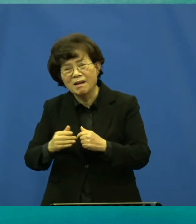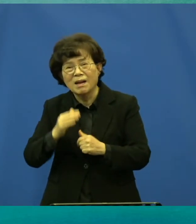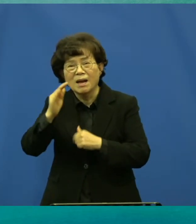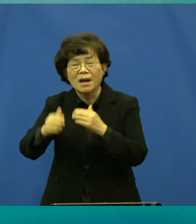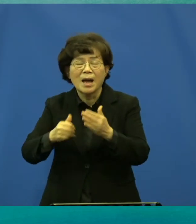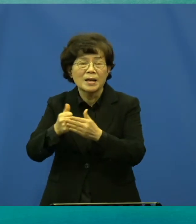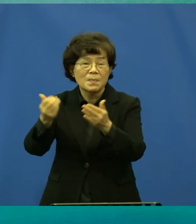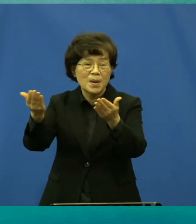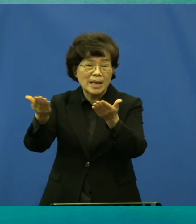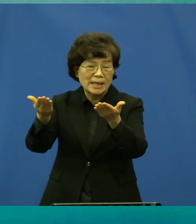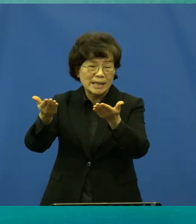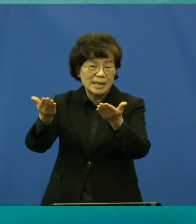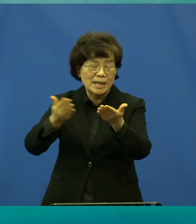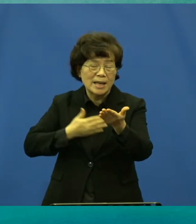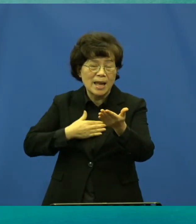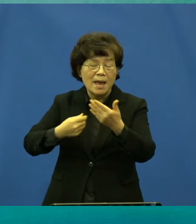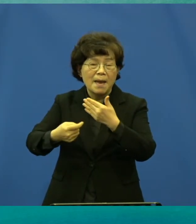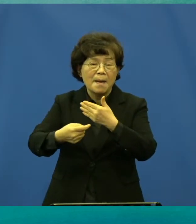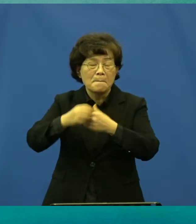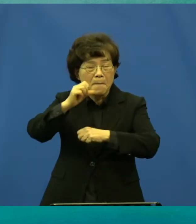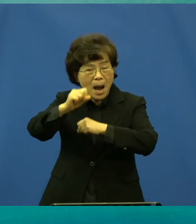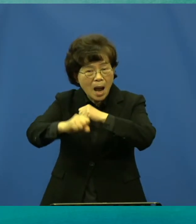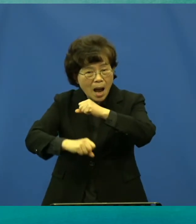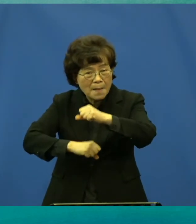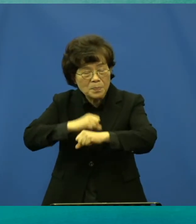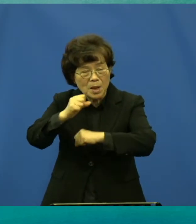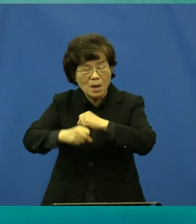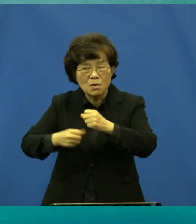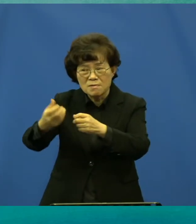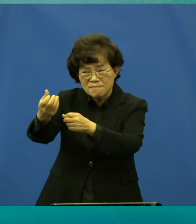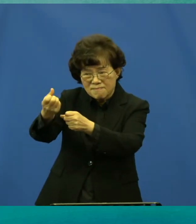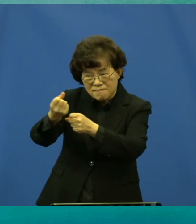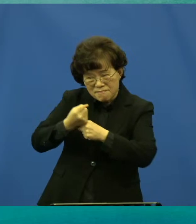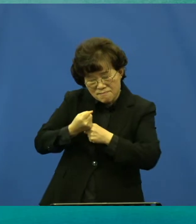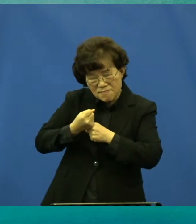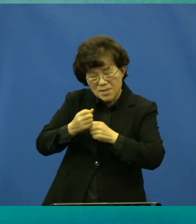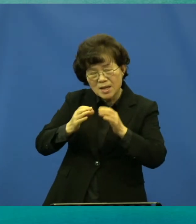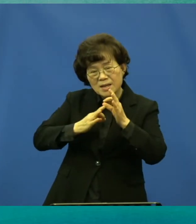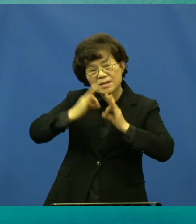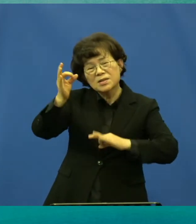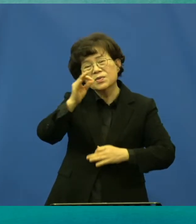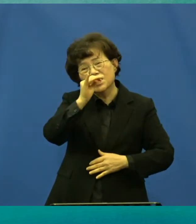하나님의 일을 내 마음대로 하려고 하는 실수를 자주 저지릅니다.